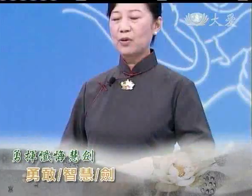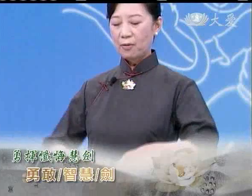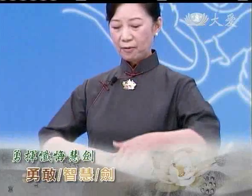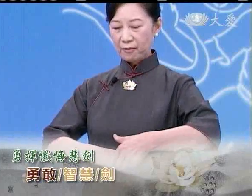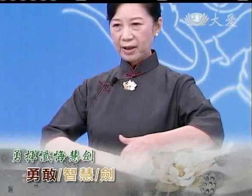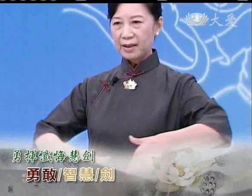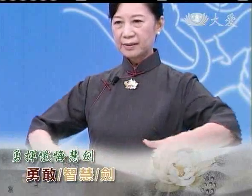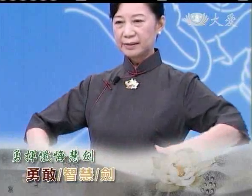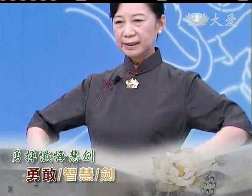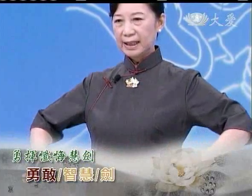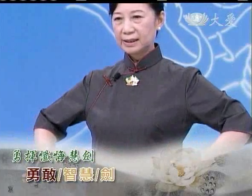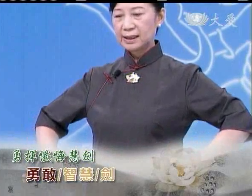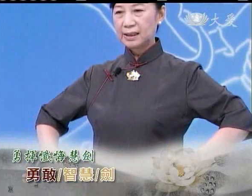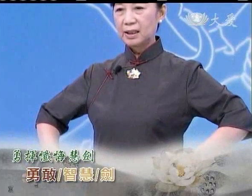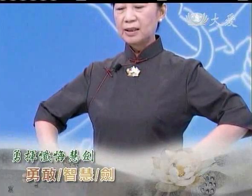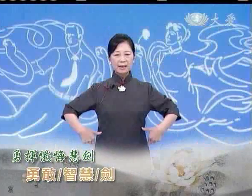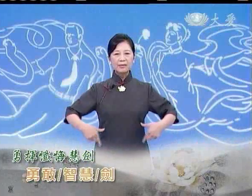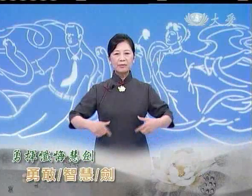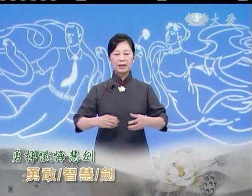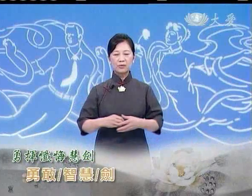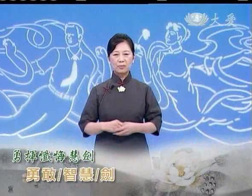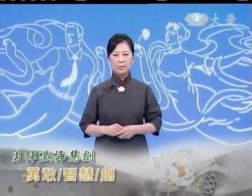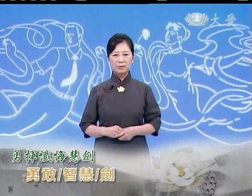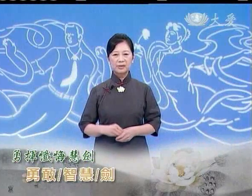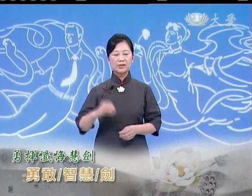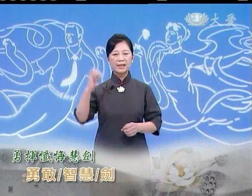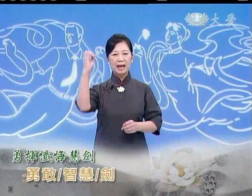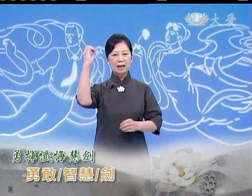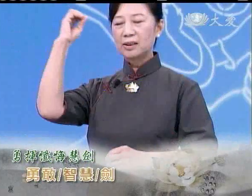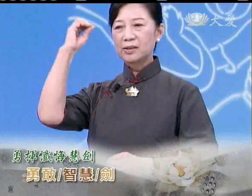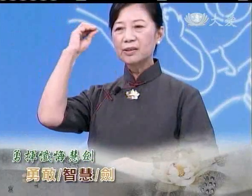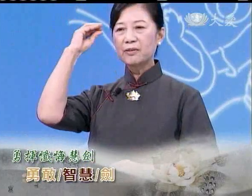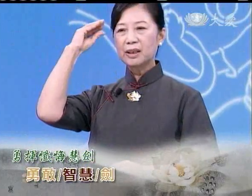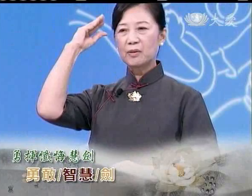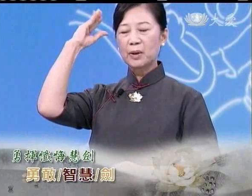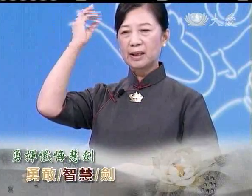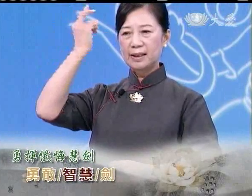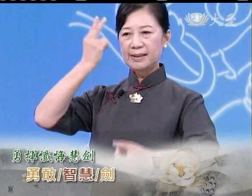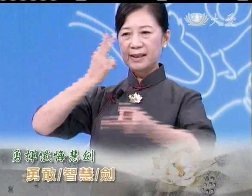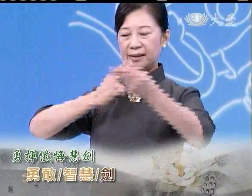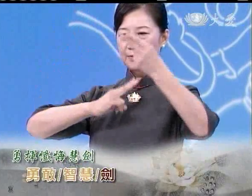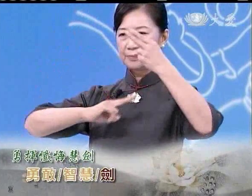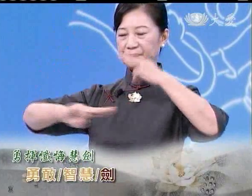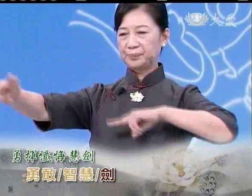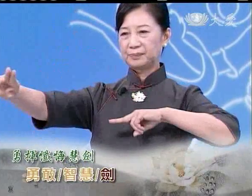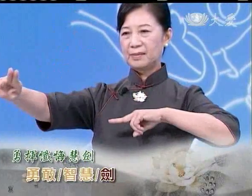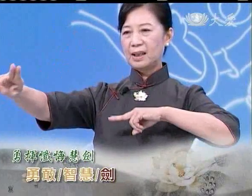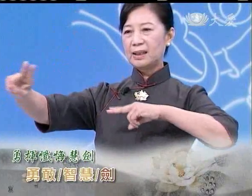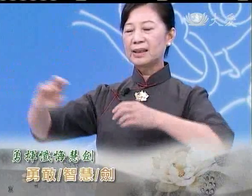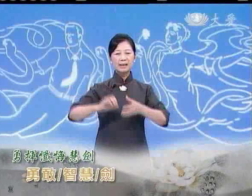永辉两个字，忏悔就没有成，直接打智慧的慧见。那在